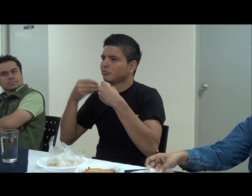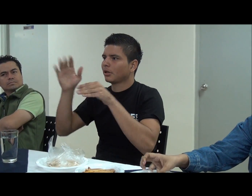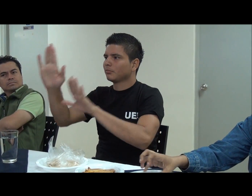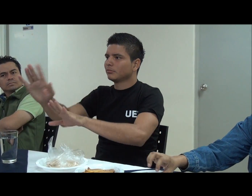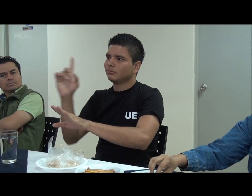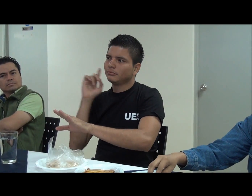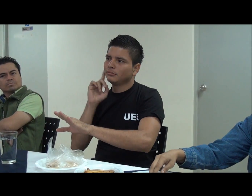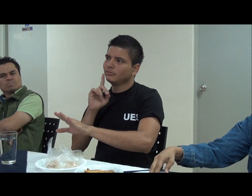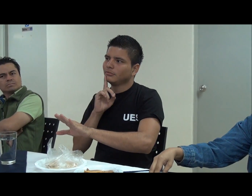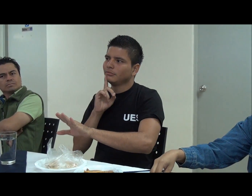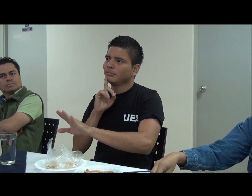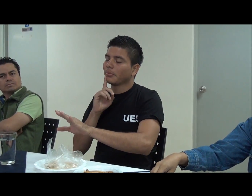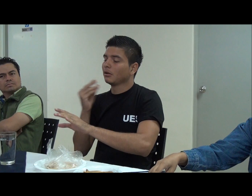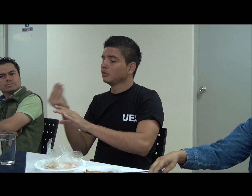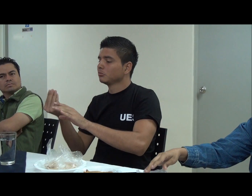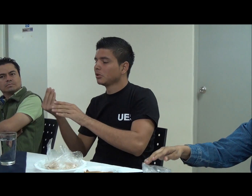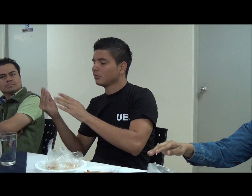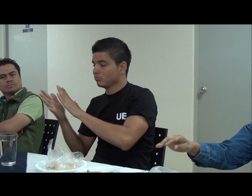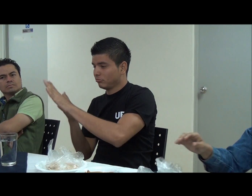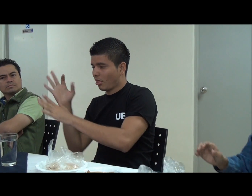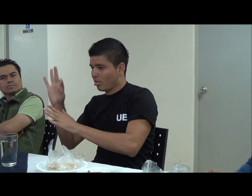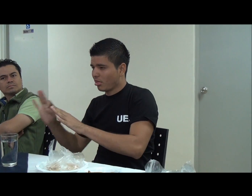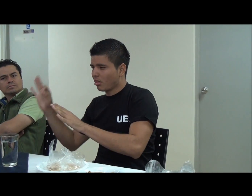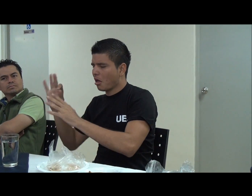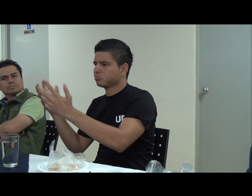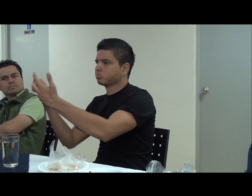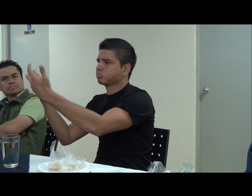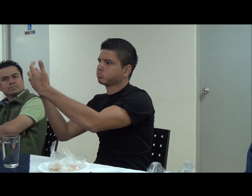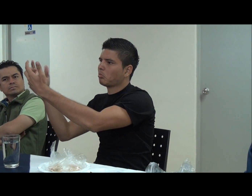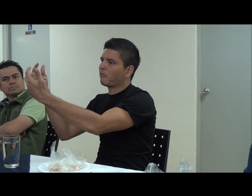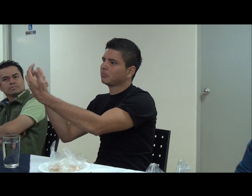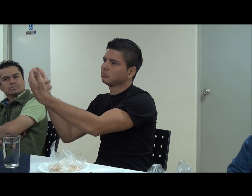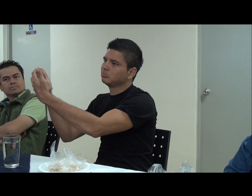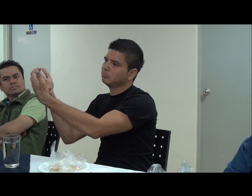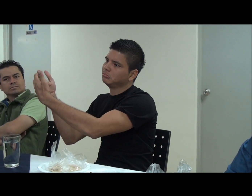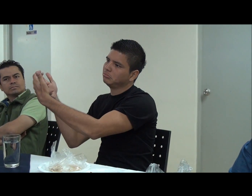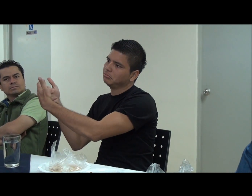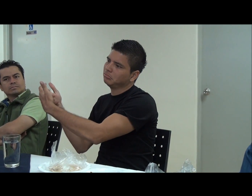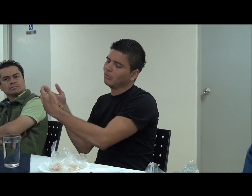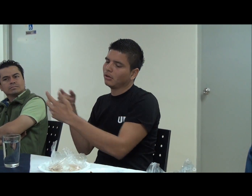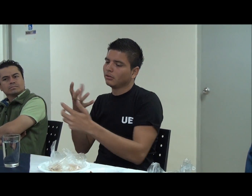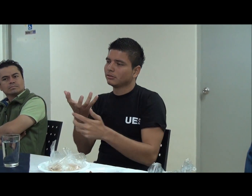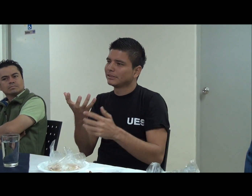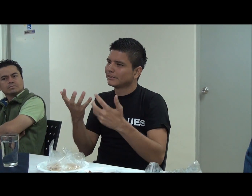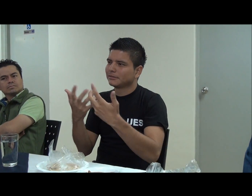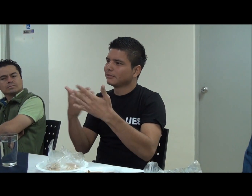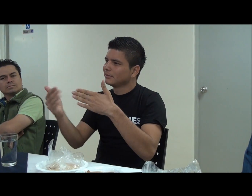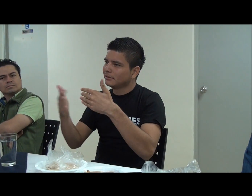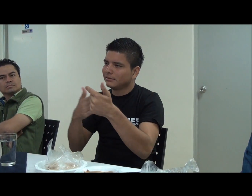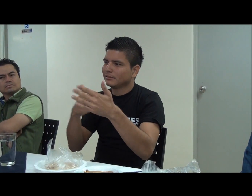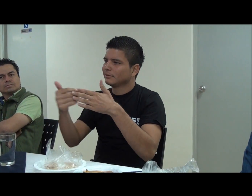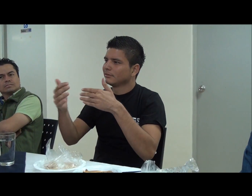nos dan como conceptos, por ejemplo, y las señas, entonces ahí es donde se puede ir